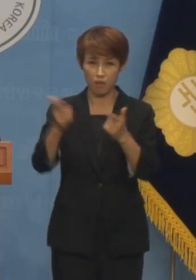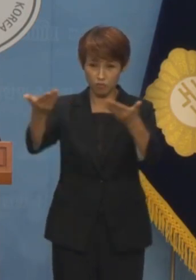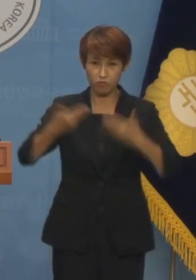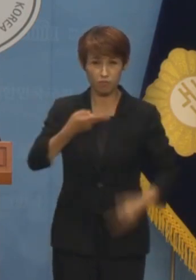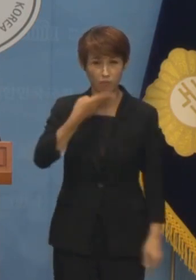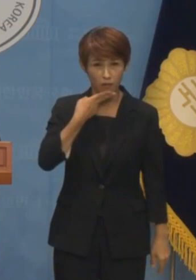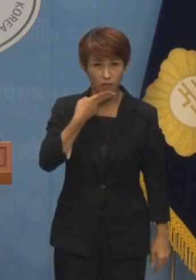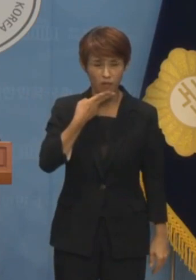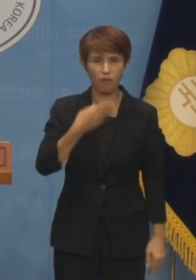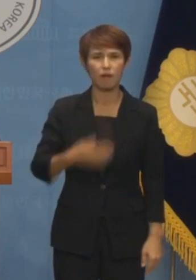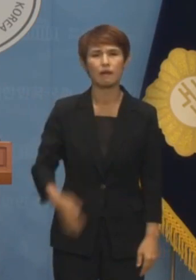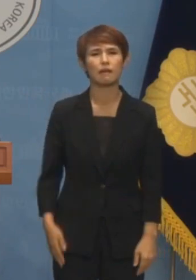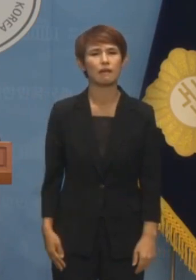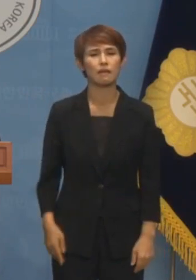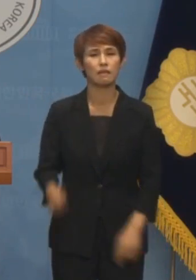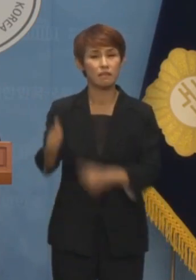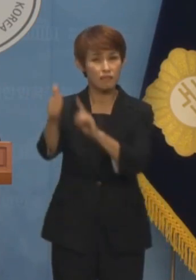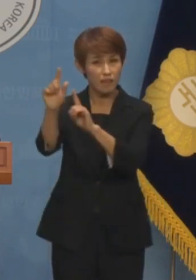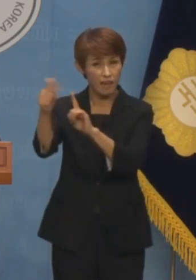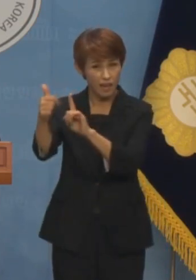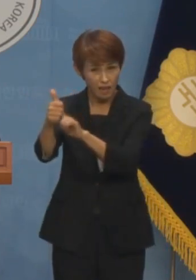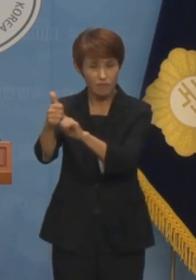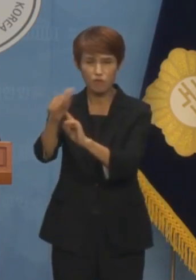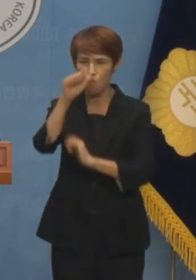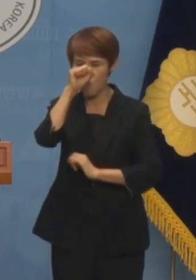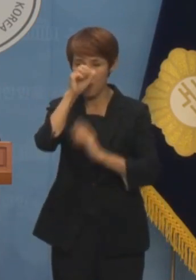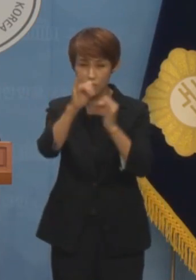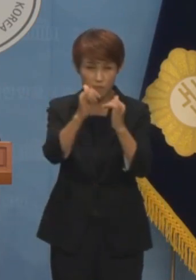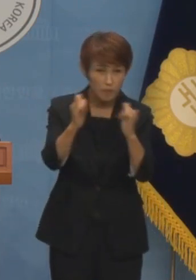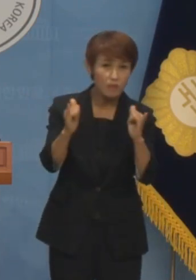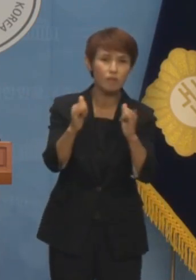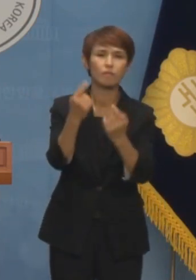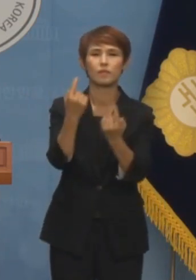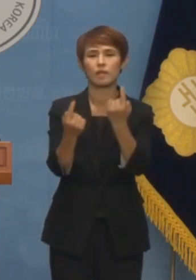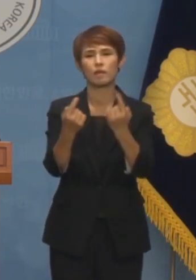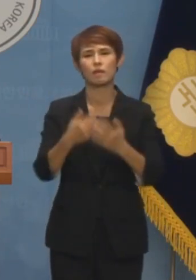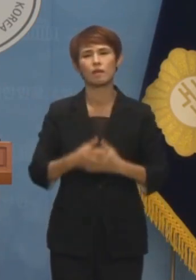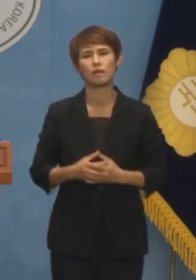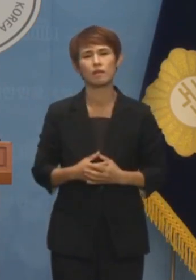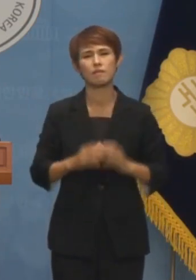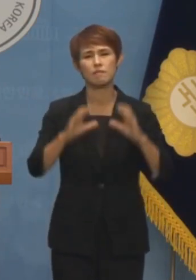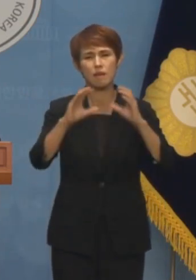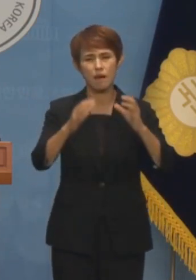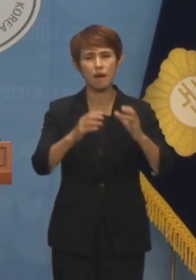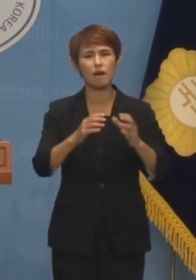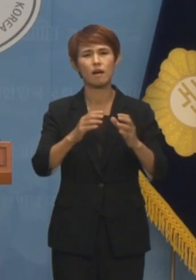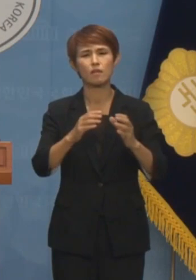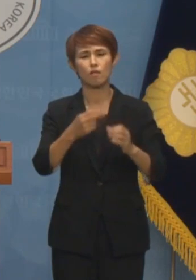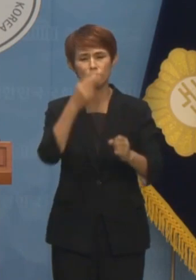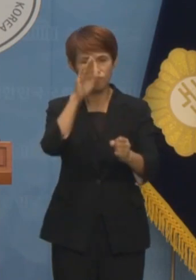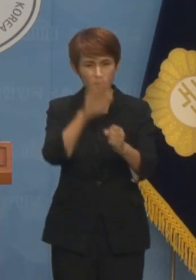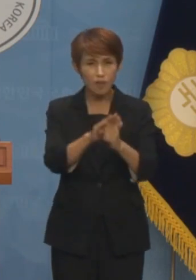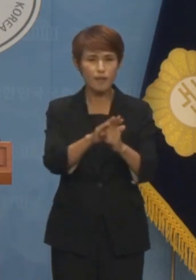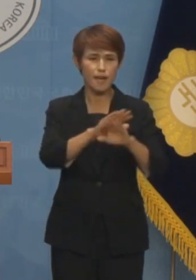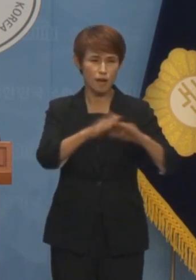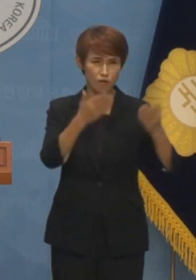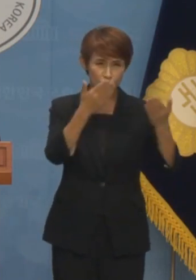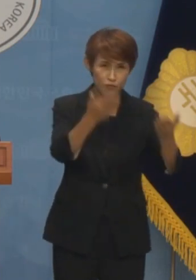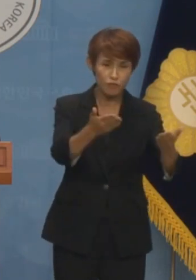비대위원장 좋아하는 국민보다 억울하고 국가의 근간을 세우는 일이 후순위인가요?